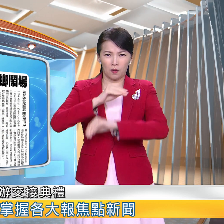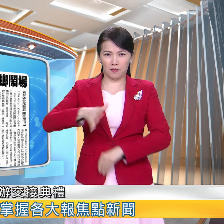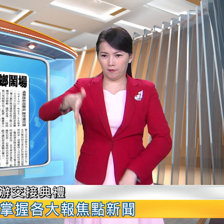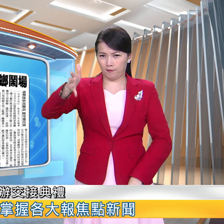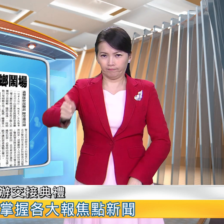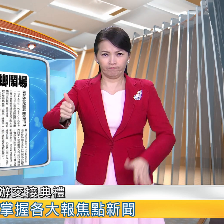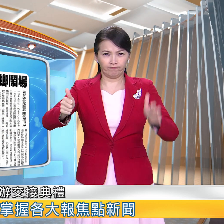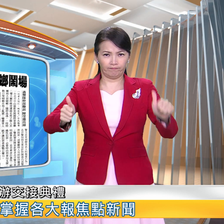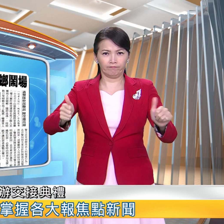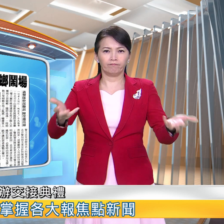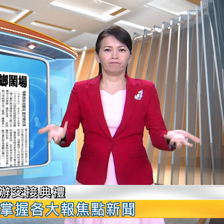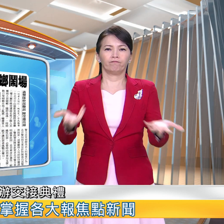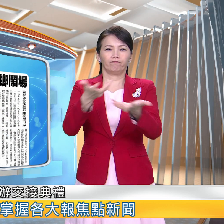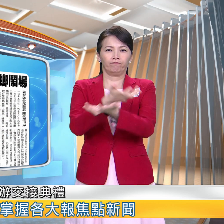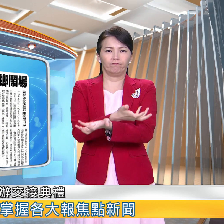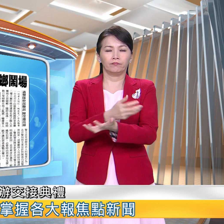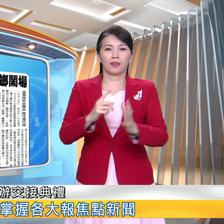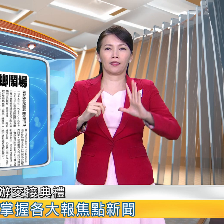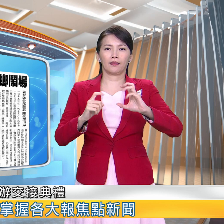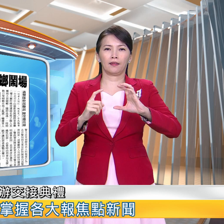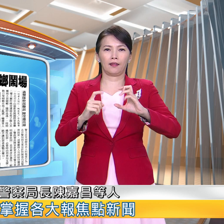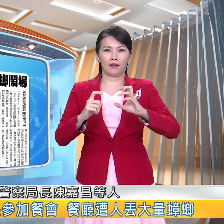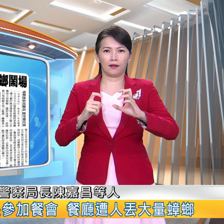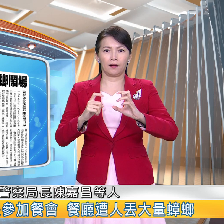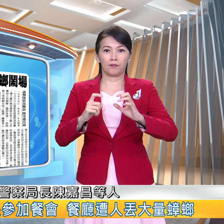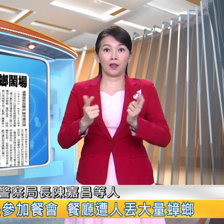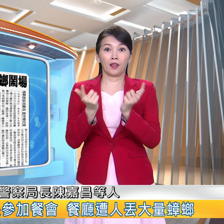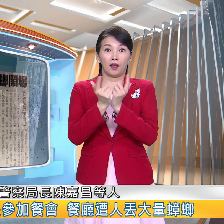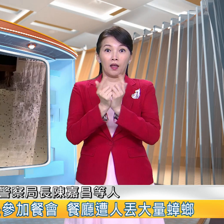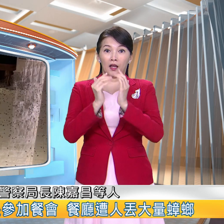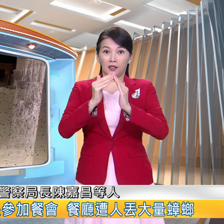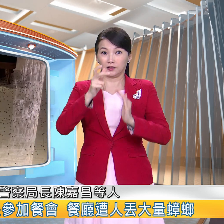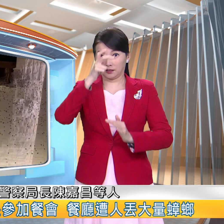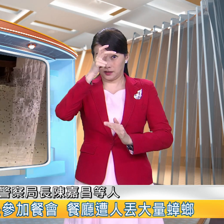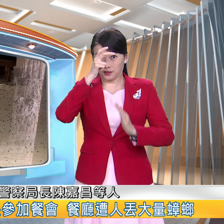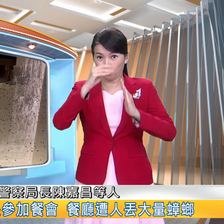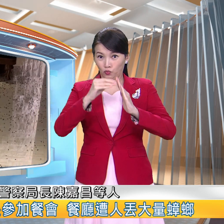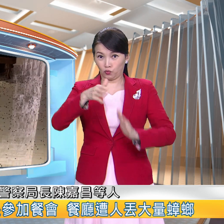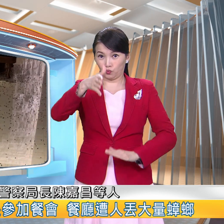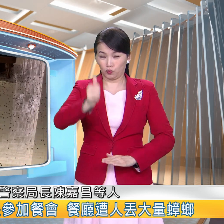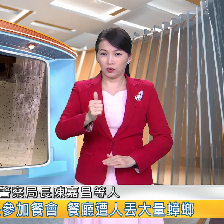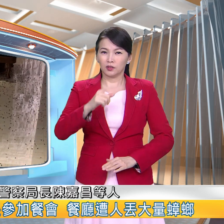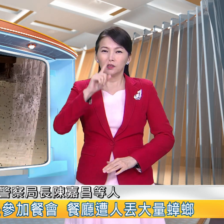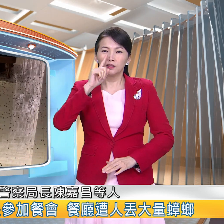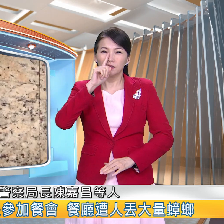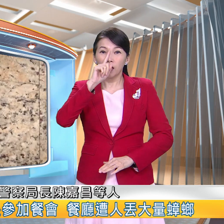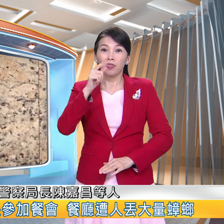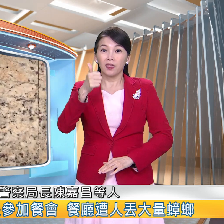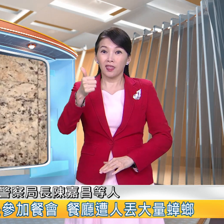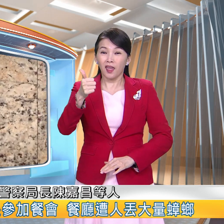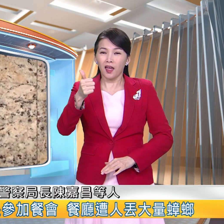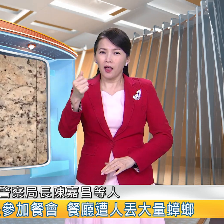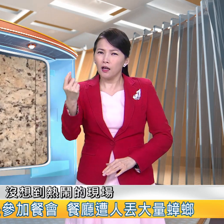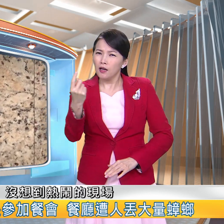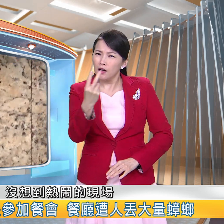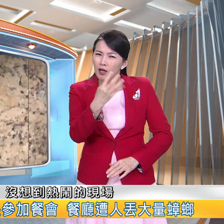了交接典礼，而包括台北市警察局长陈家昌等人都受邀出